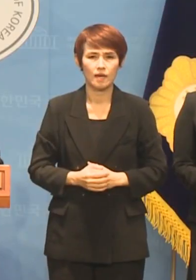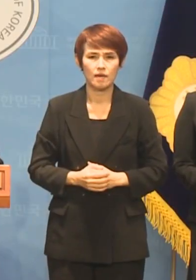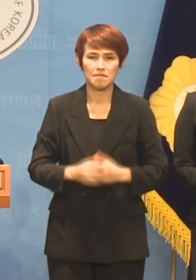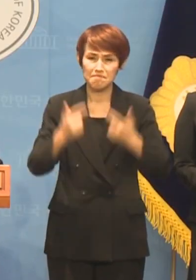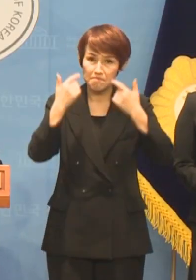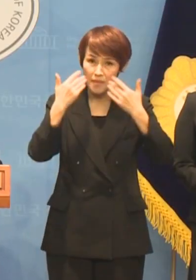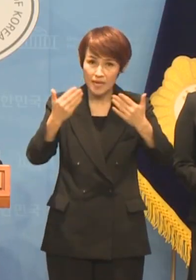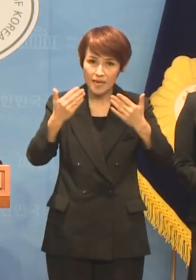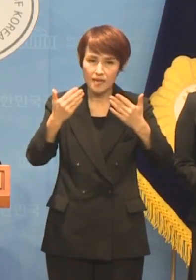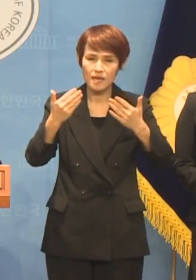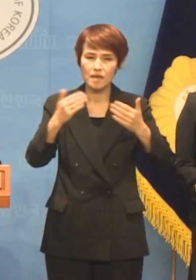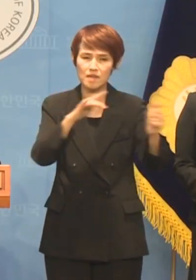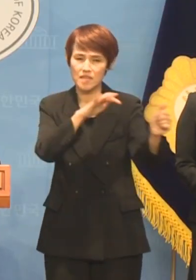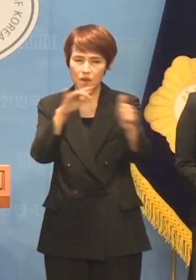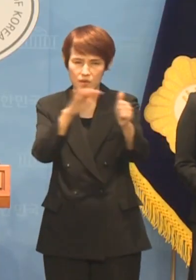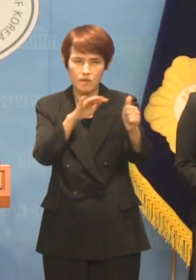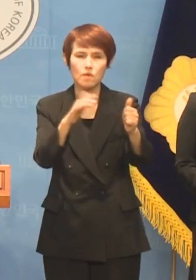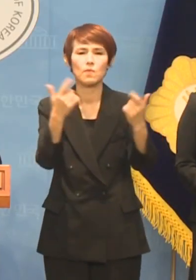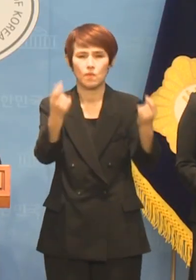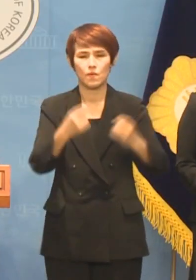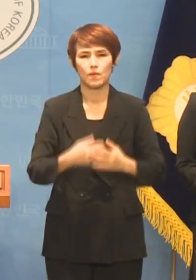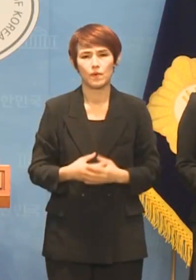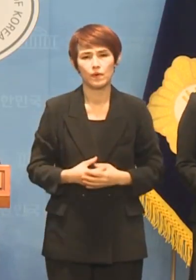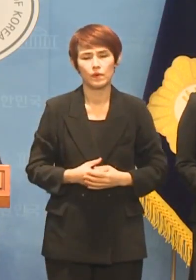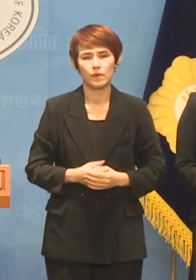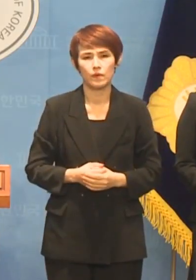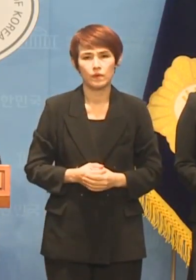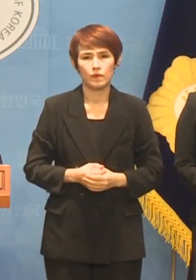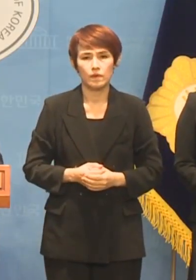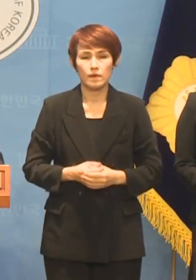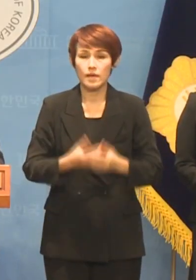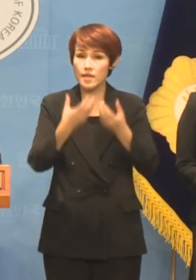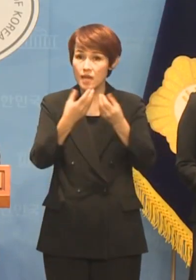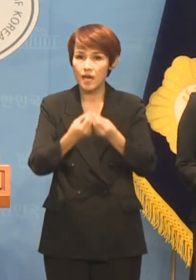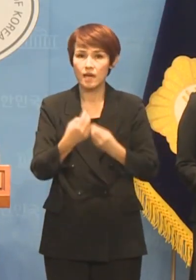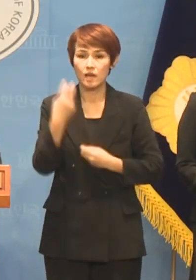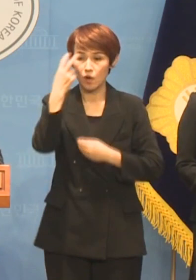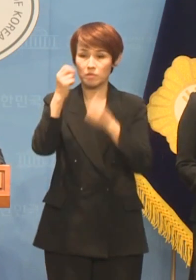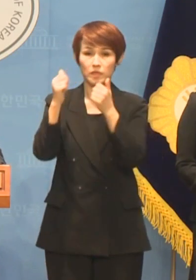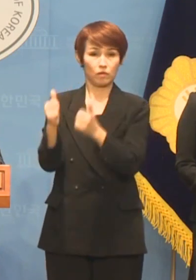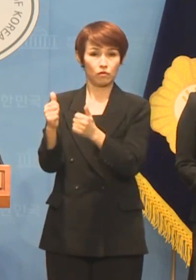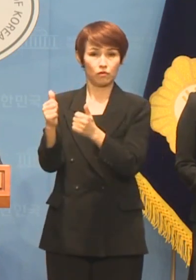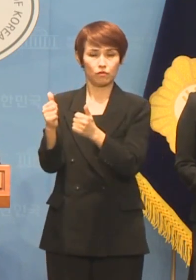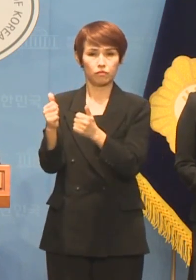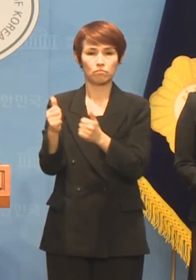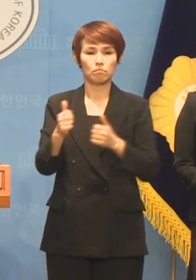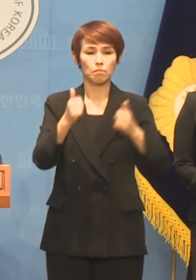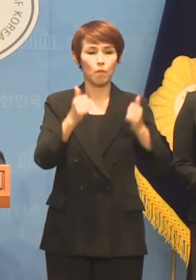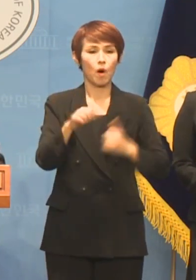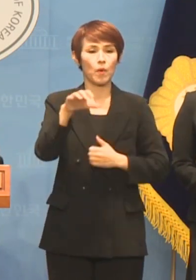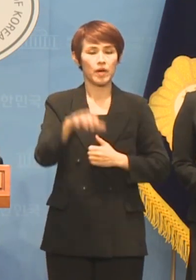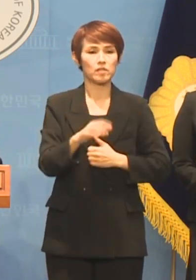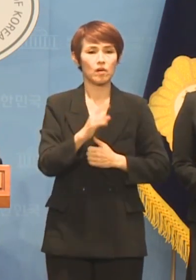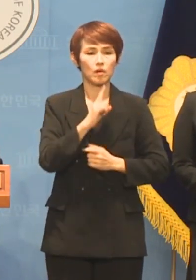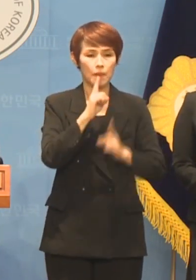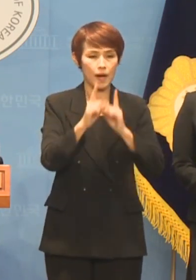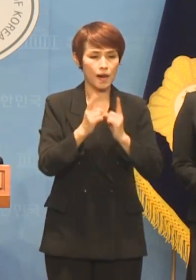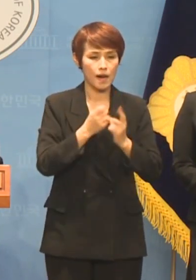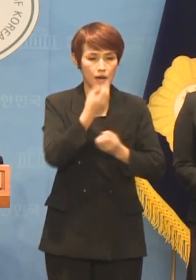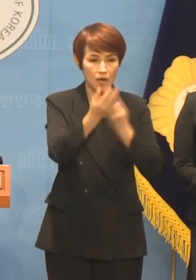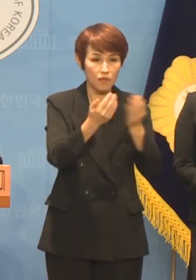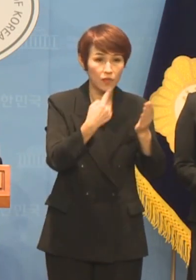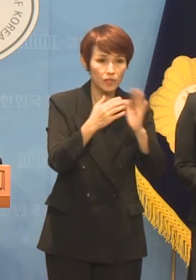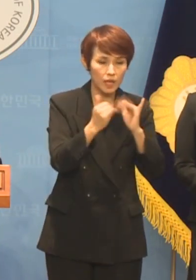명백한 회유 정황입니다. 예를 들어 검찰도 법원에서 증언했던 사람을